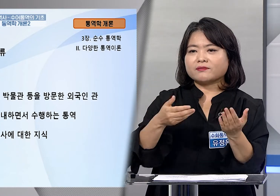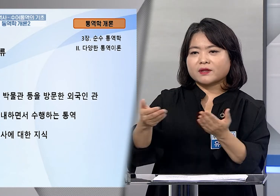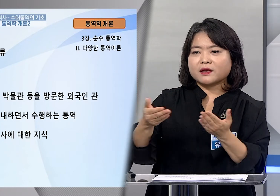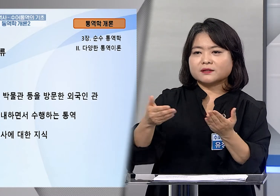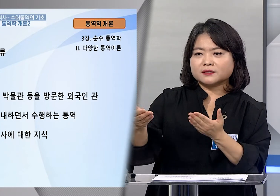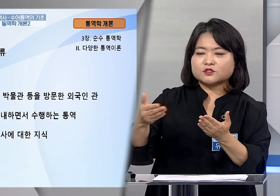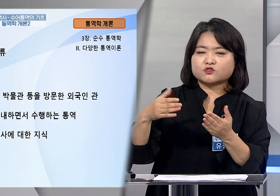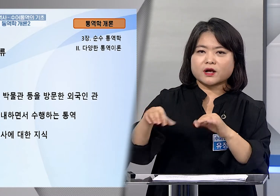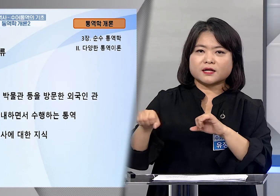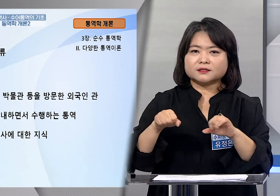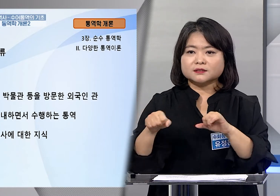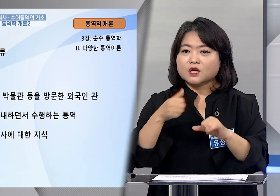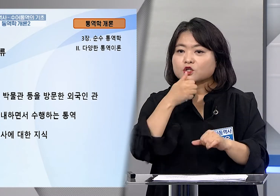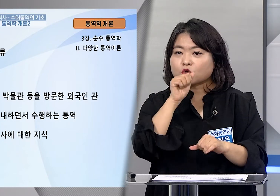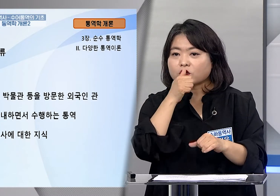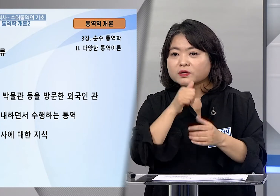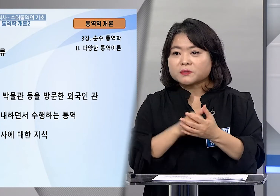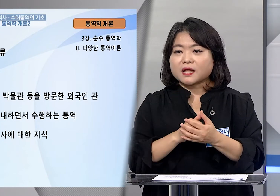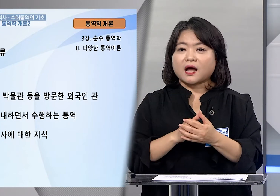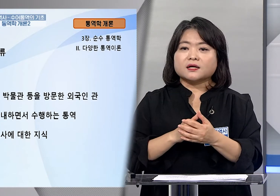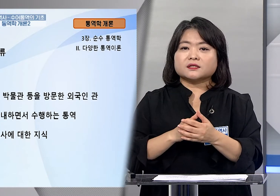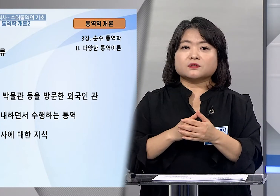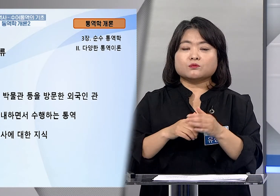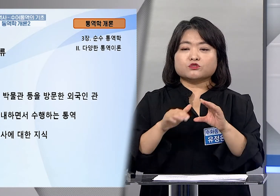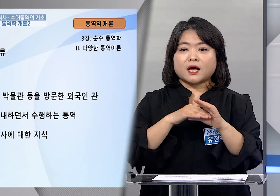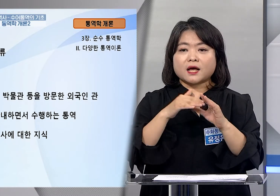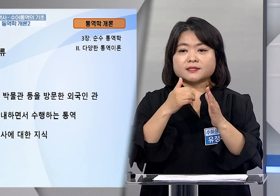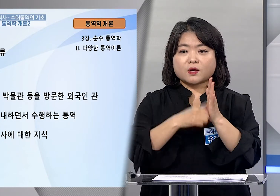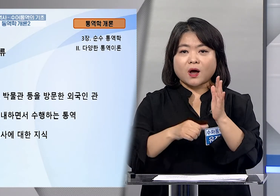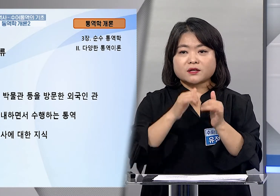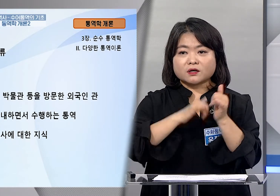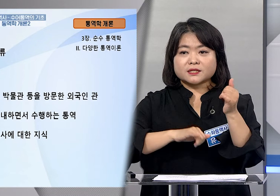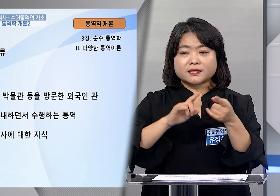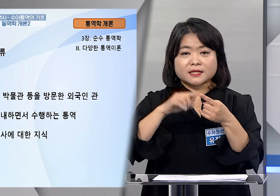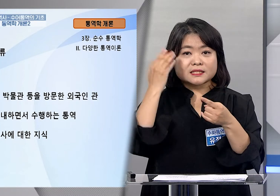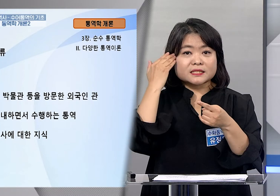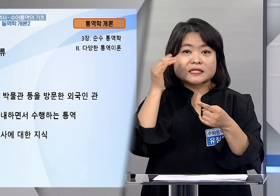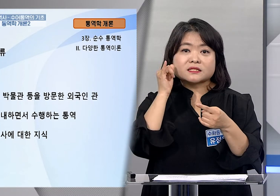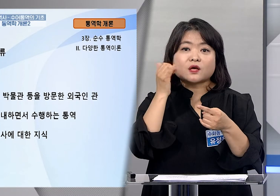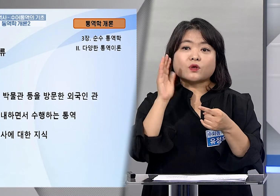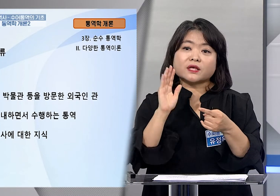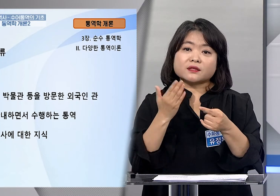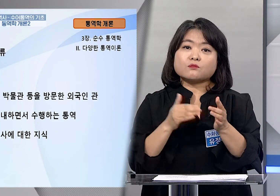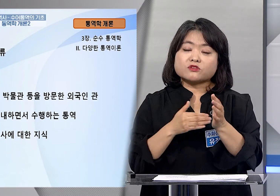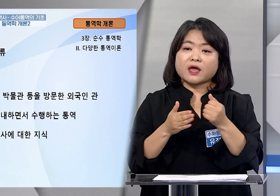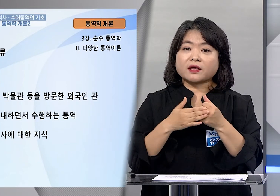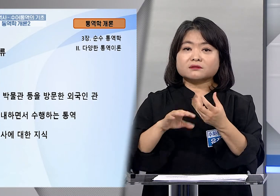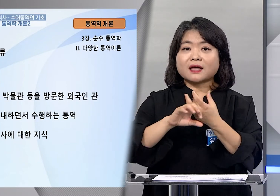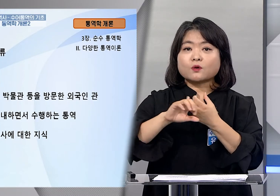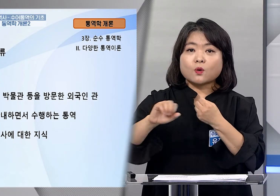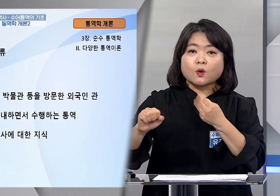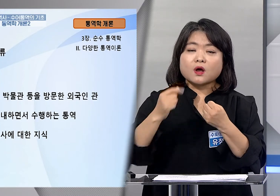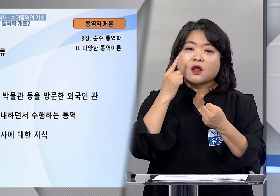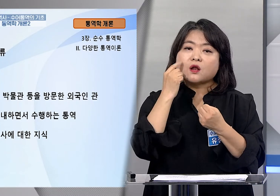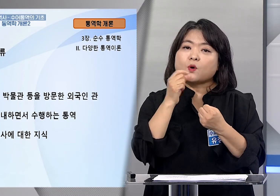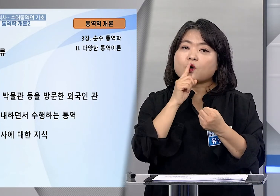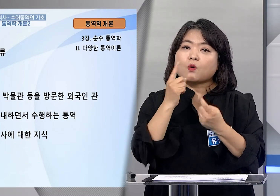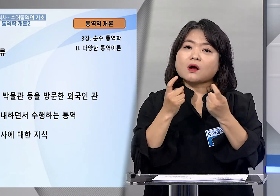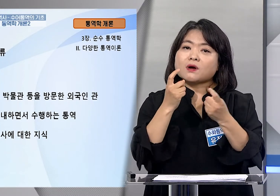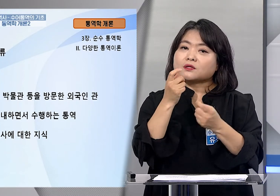안내를 수행하는 통역입니다. 이런 문화재와 역사에 대한 지식이 있어야 되기 때문에 이건 따로 일본어 관광